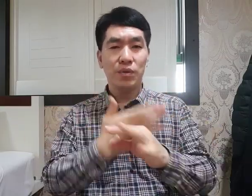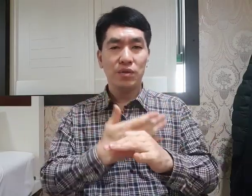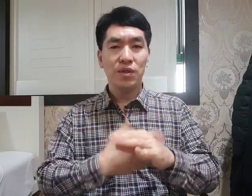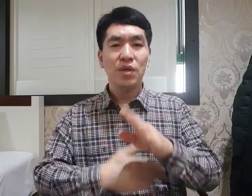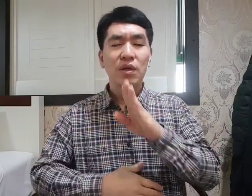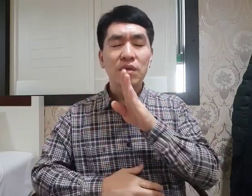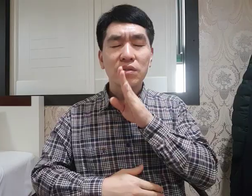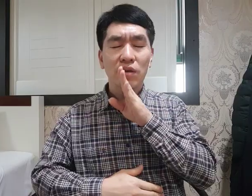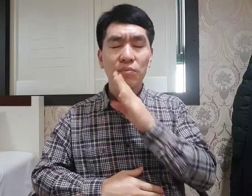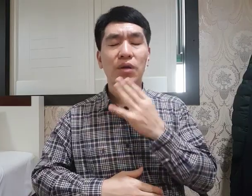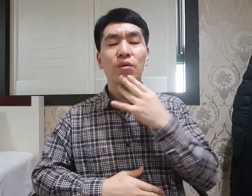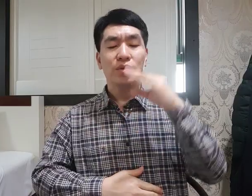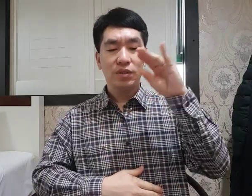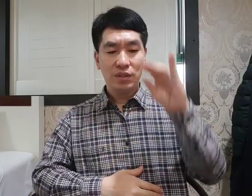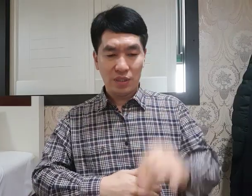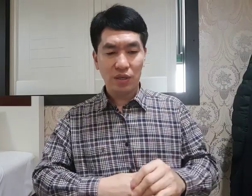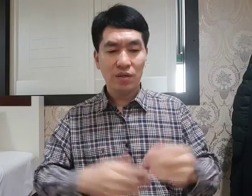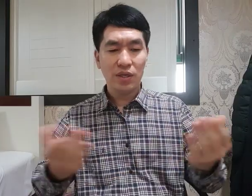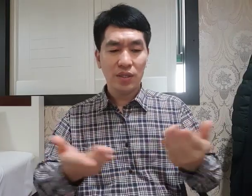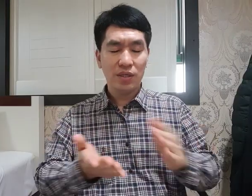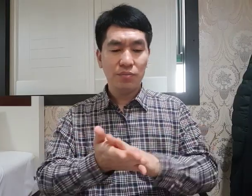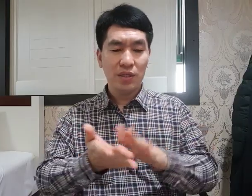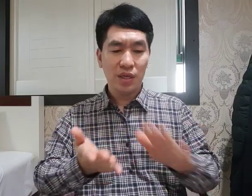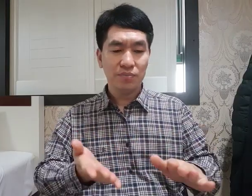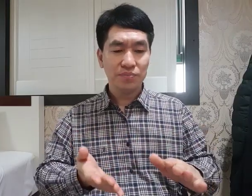사람이면 정말로 당연한 일입니다.